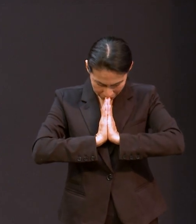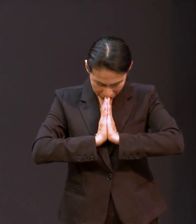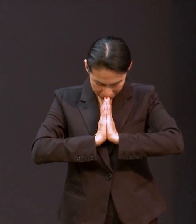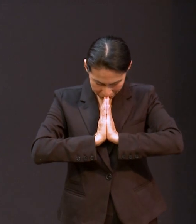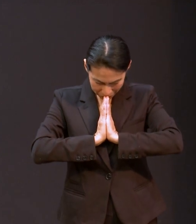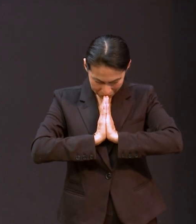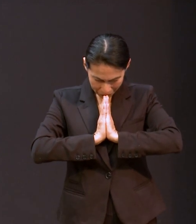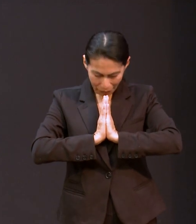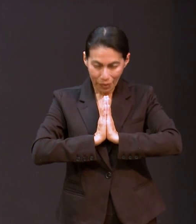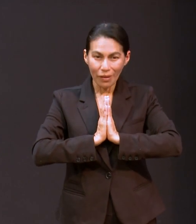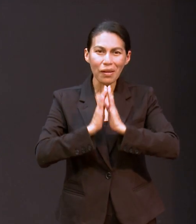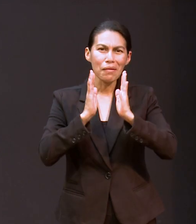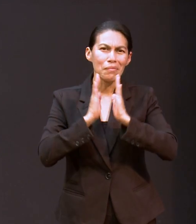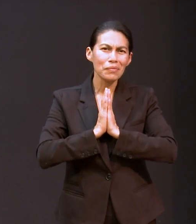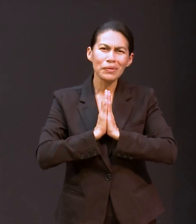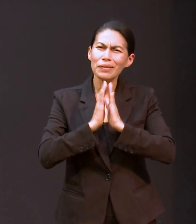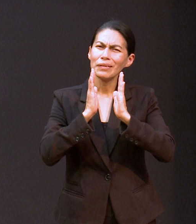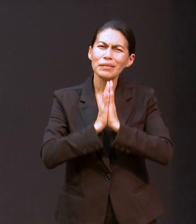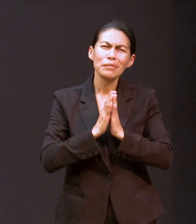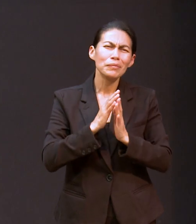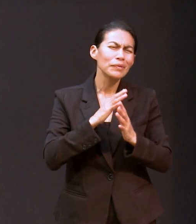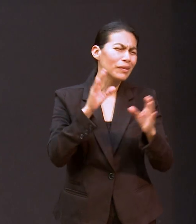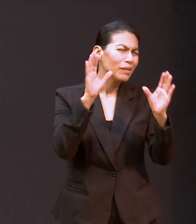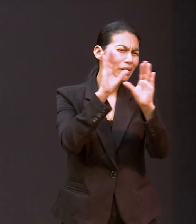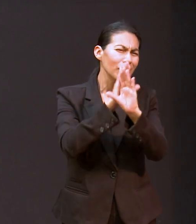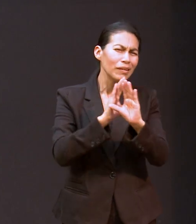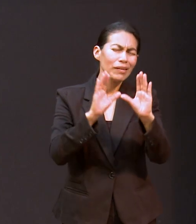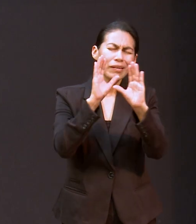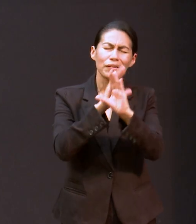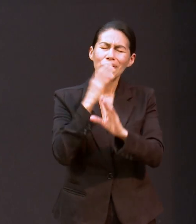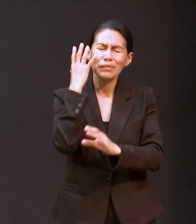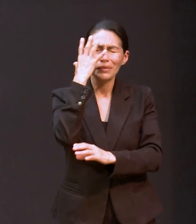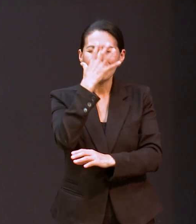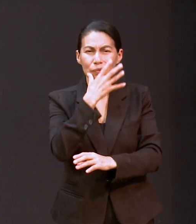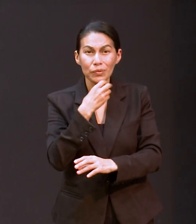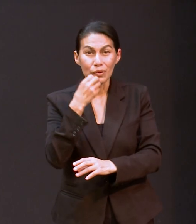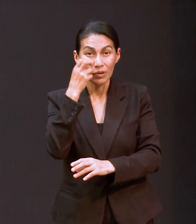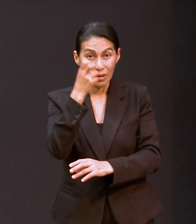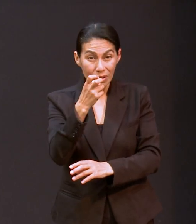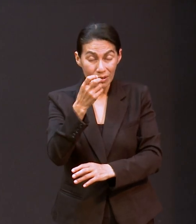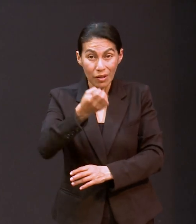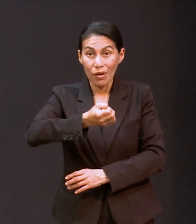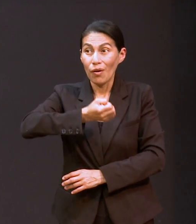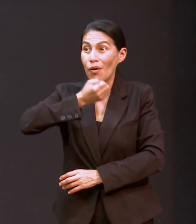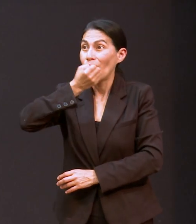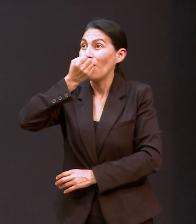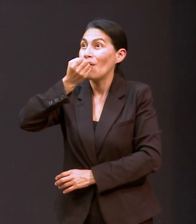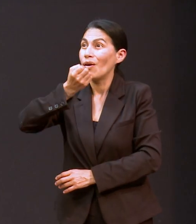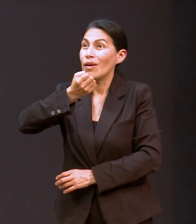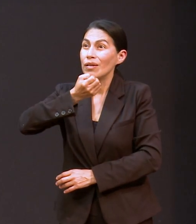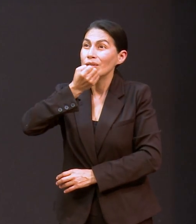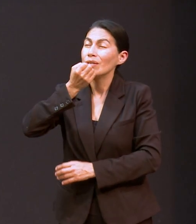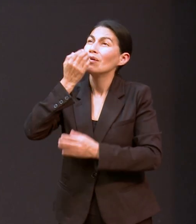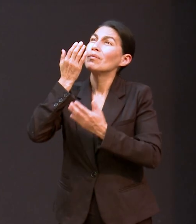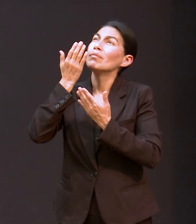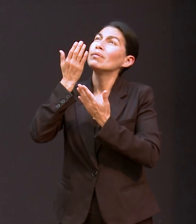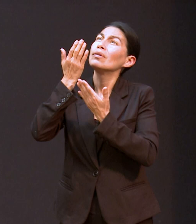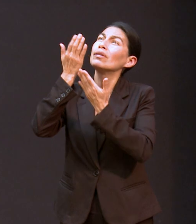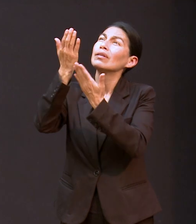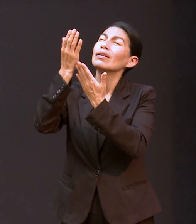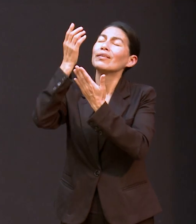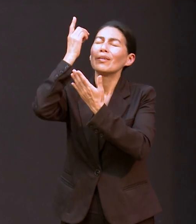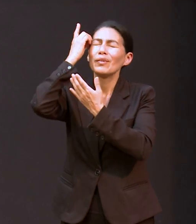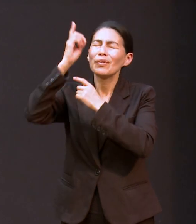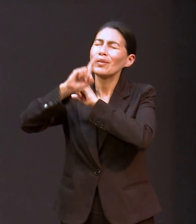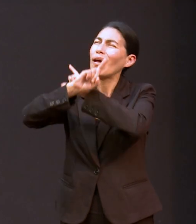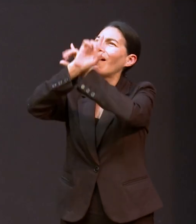amén amén Qué hermosa melodía es una oración pidiendo que Dios